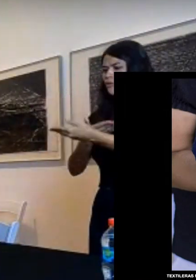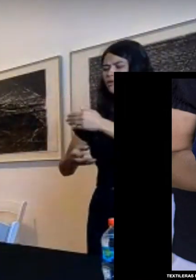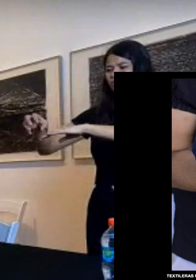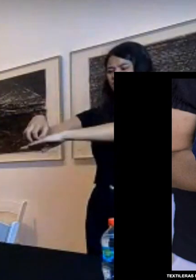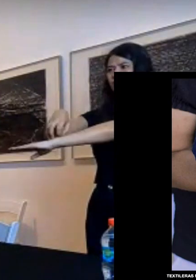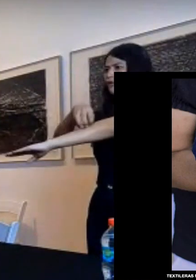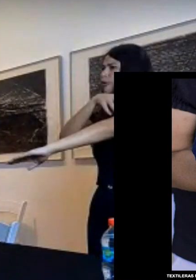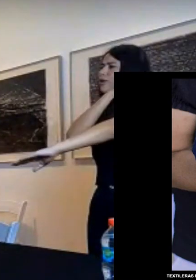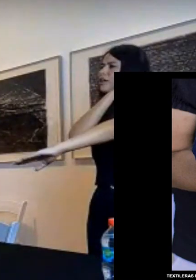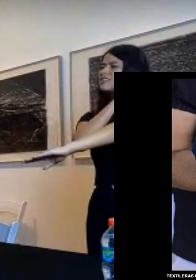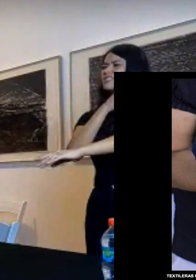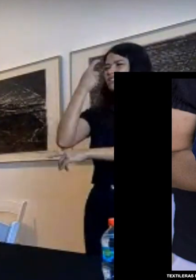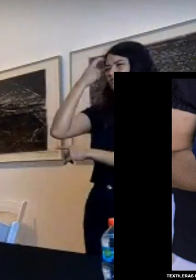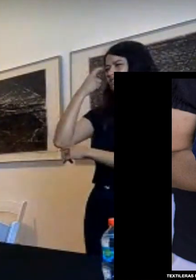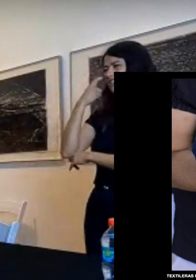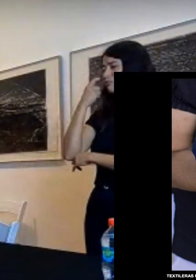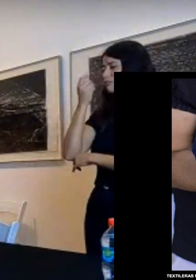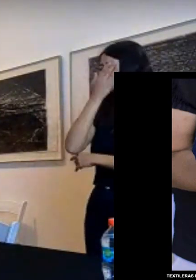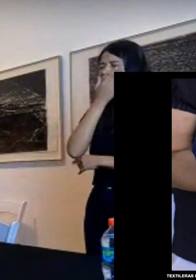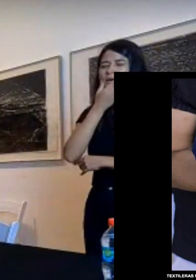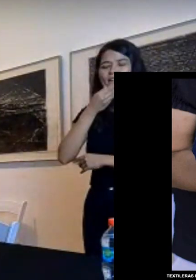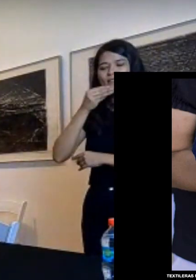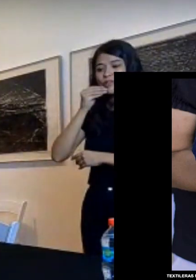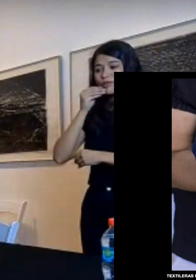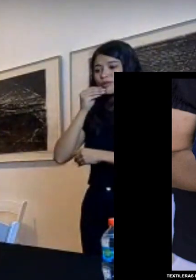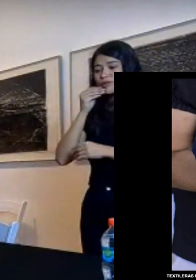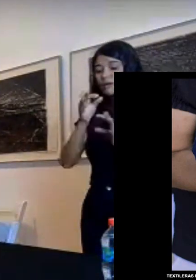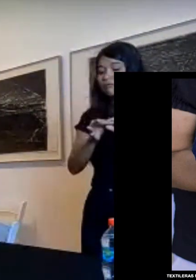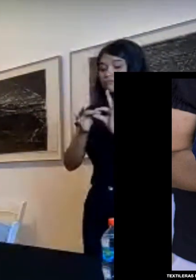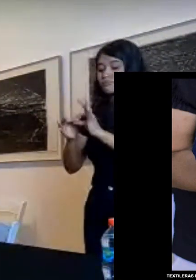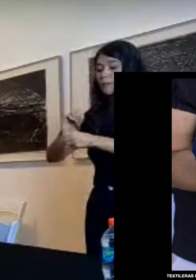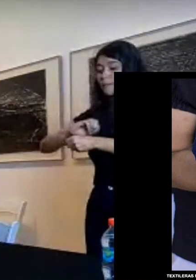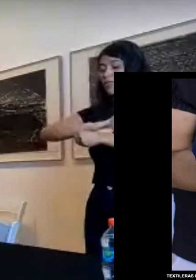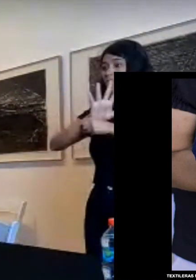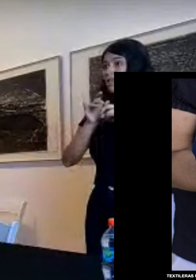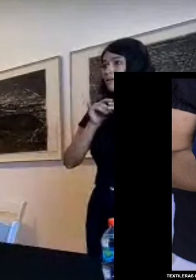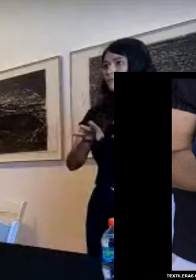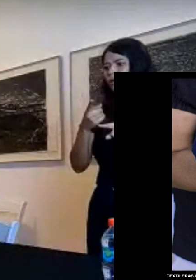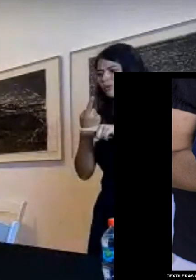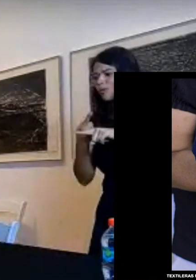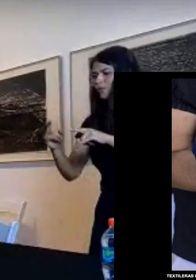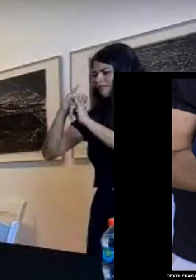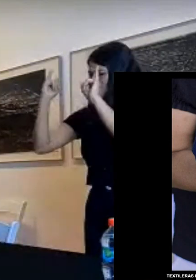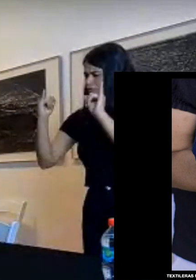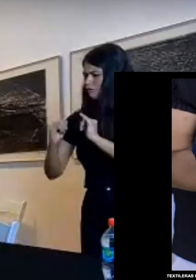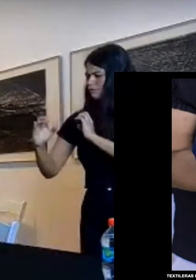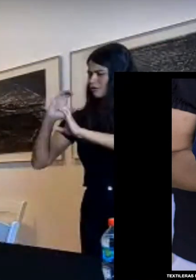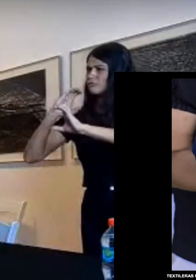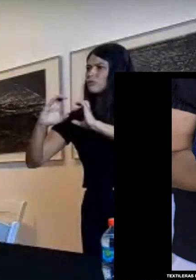que creemos que una de las cosas maravillosas que pasó con la pandemia de abrirnos a otros recursos y a otras formas de